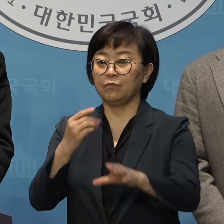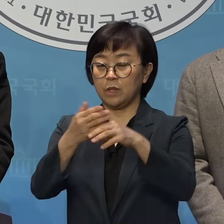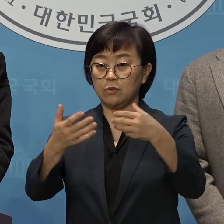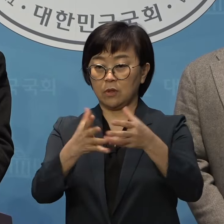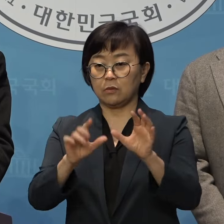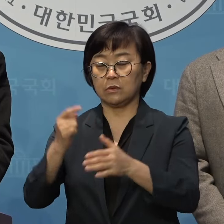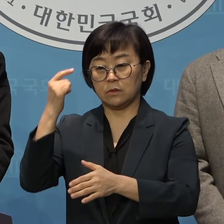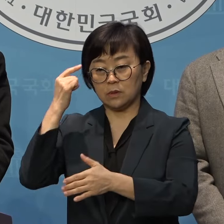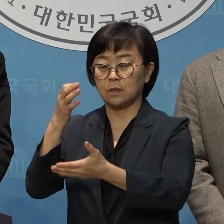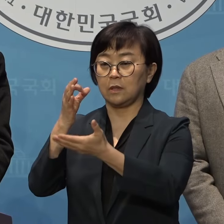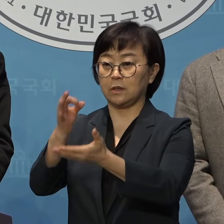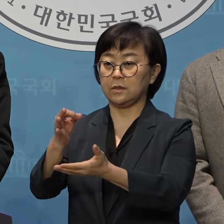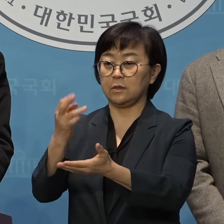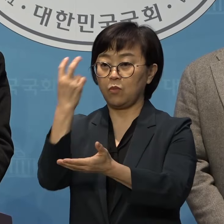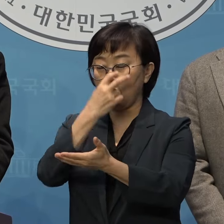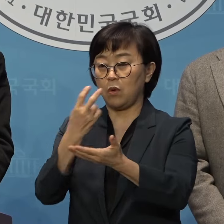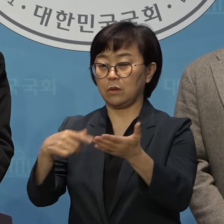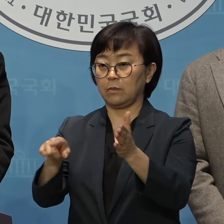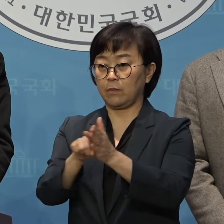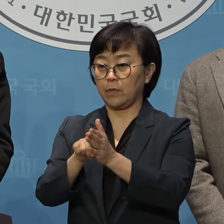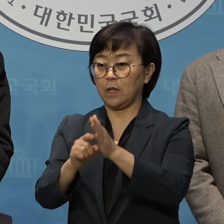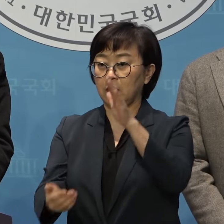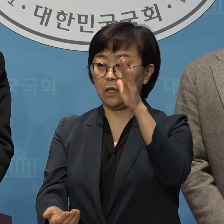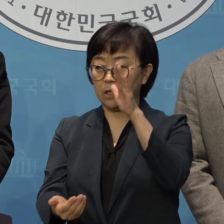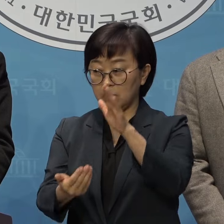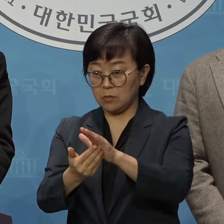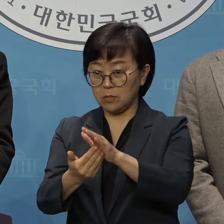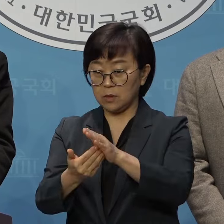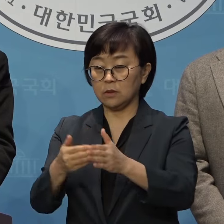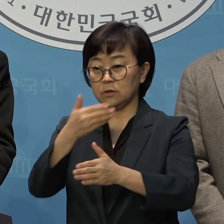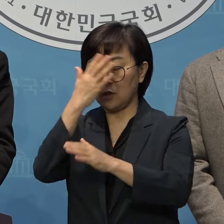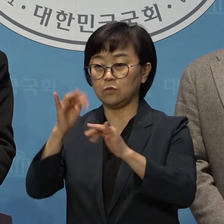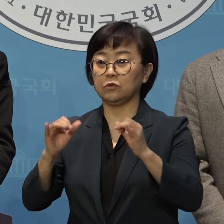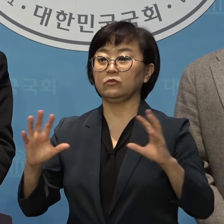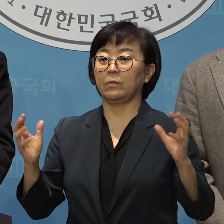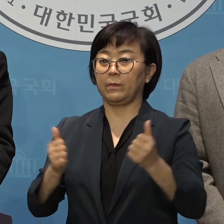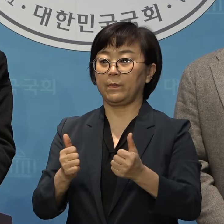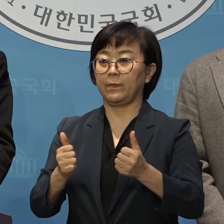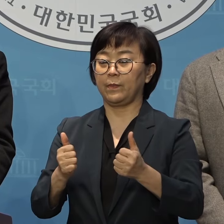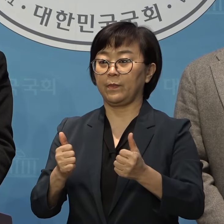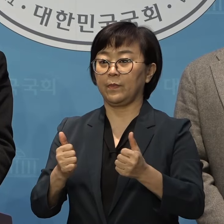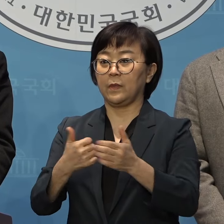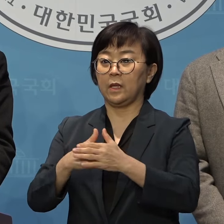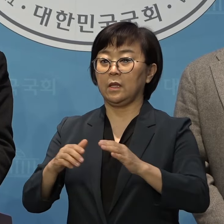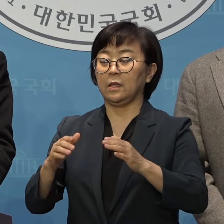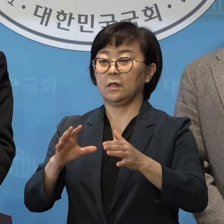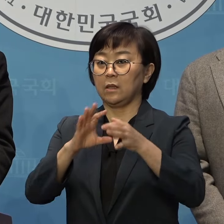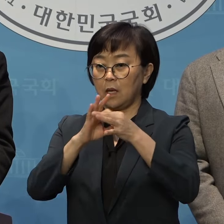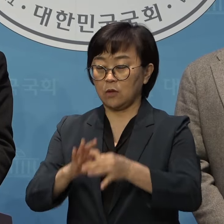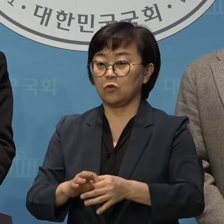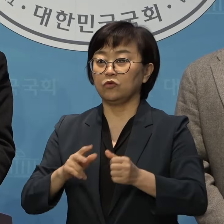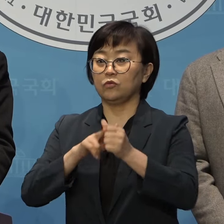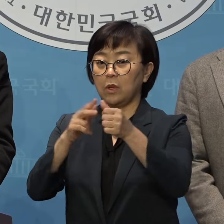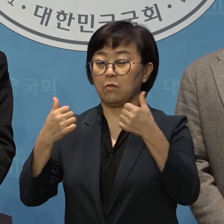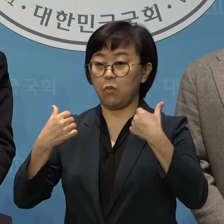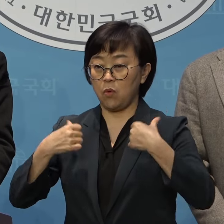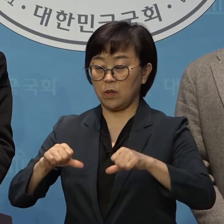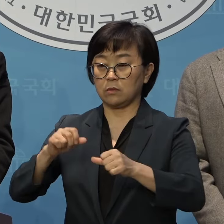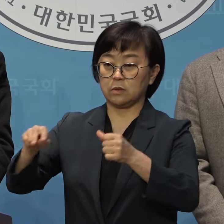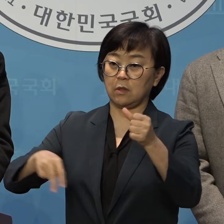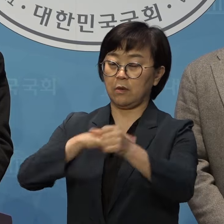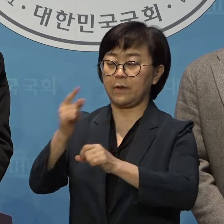민주당의 정신과 가치를 지키고 구현할 만한 젊은 국회의원들이 잇따라 출마를 포기하는